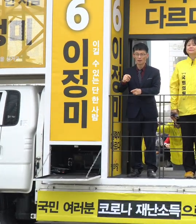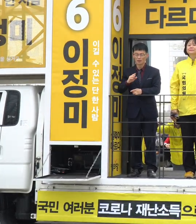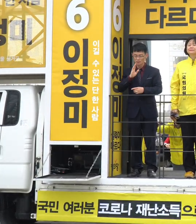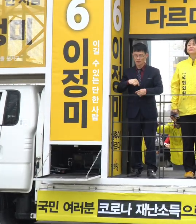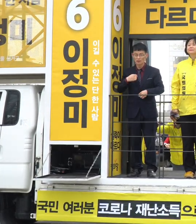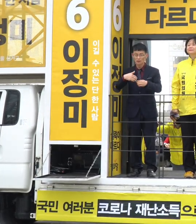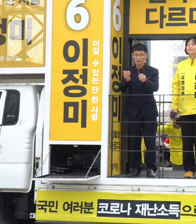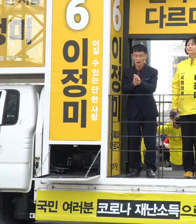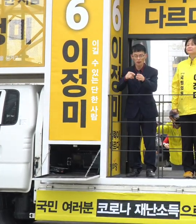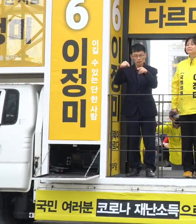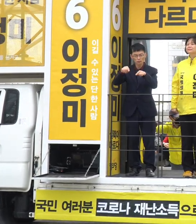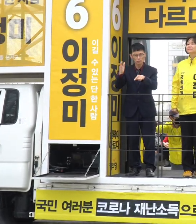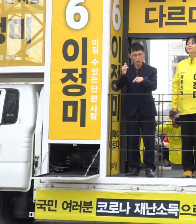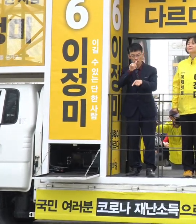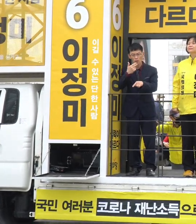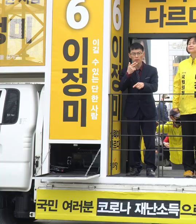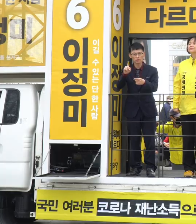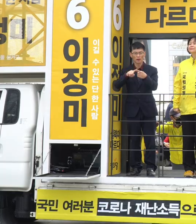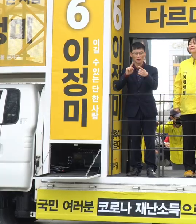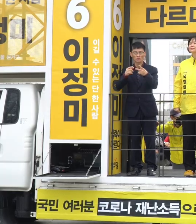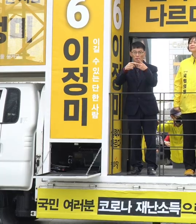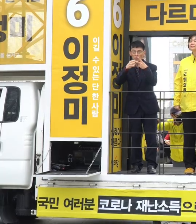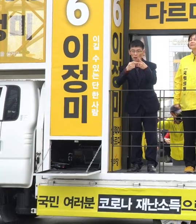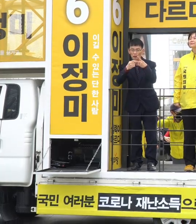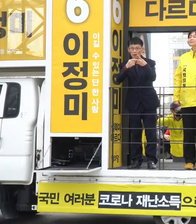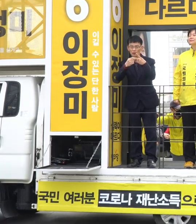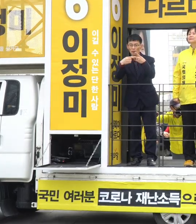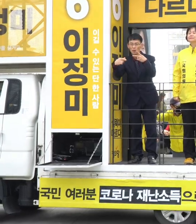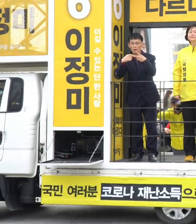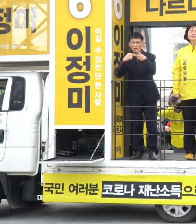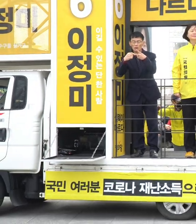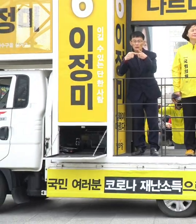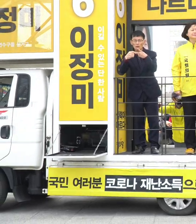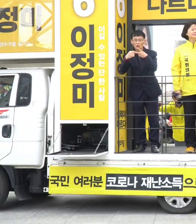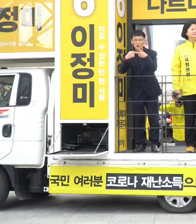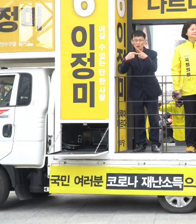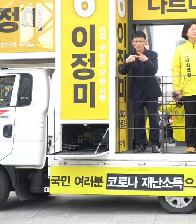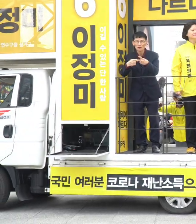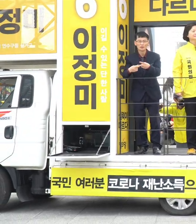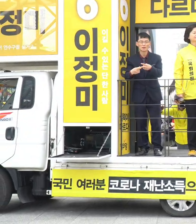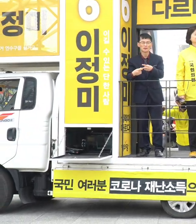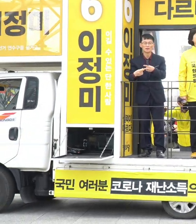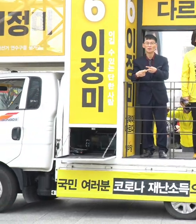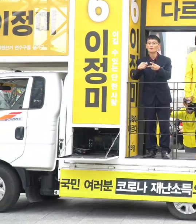정의당이 교섭단체 될 수 있느냐, 그리고 또 하나는 뭐죠, 여러분?